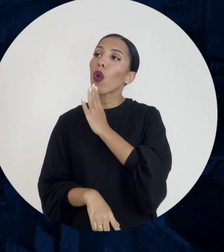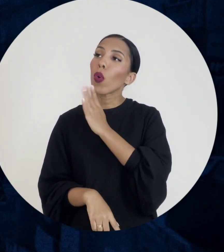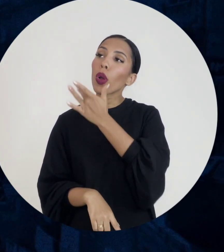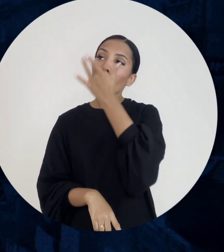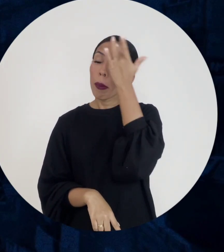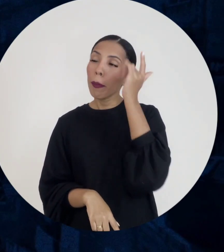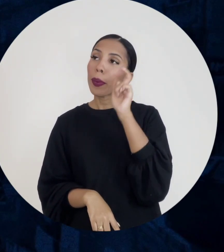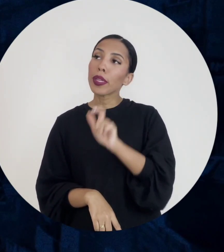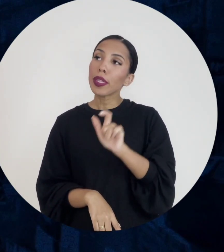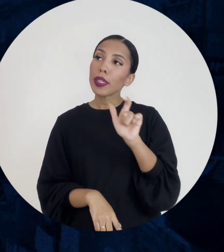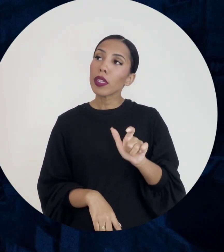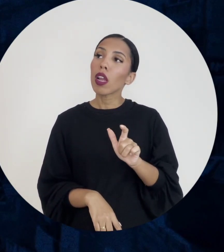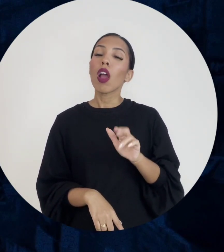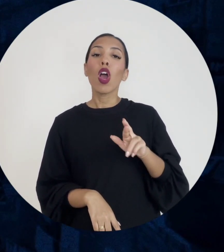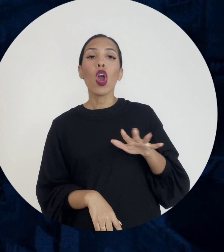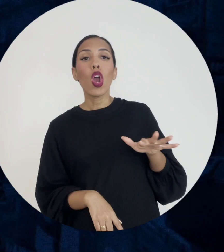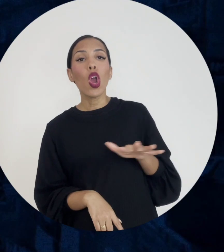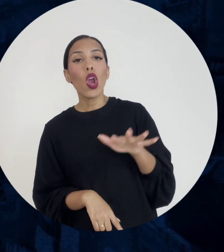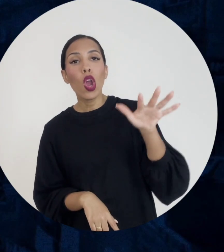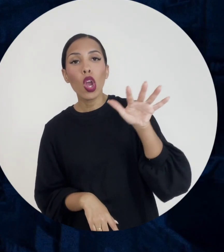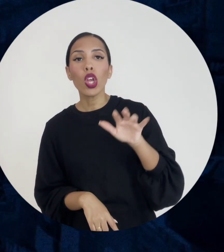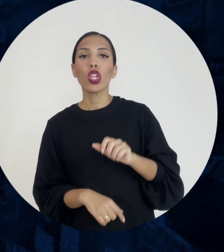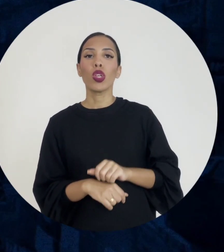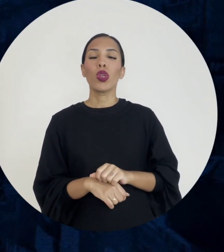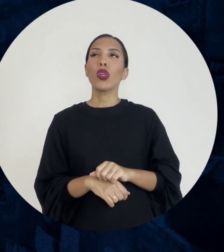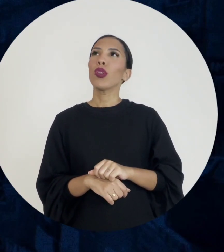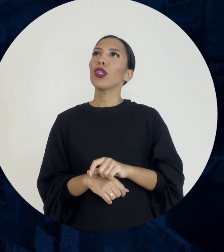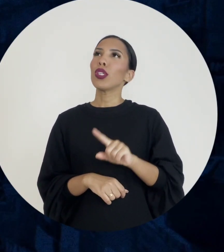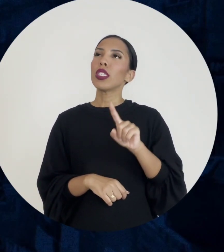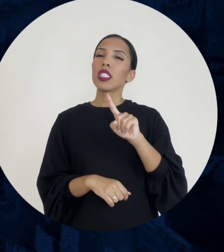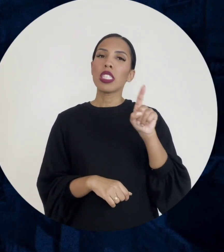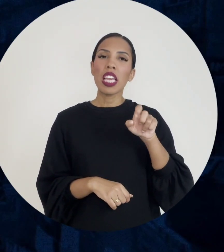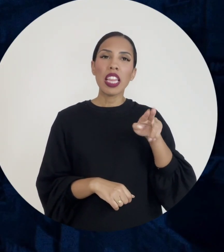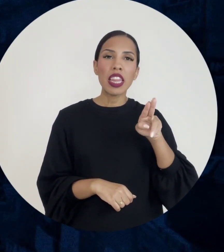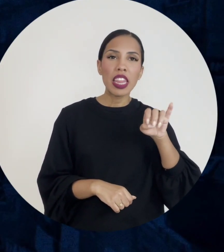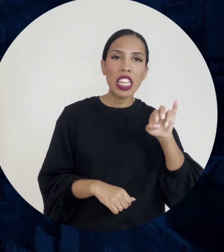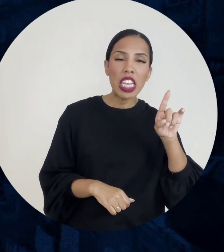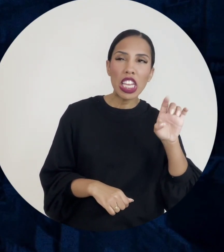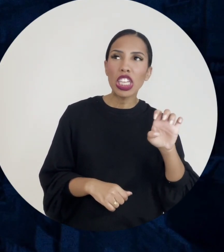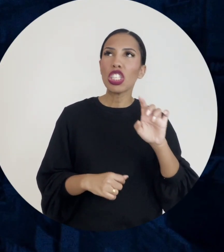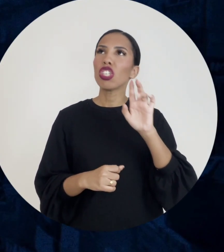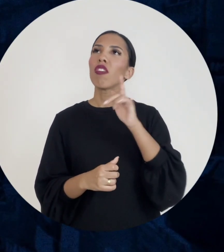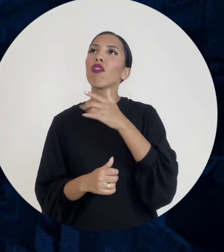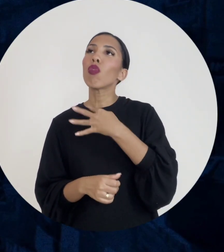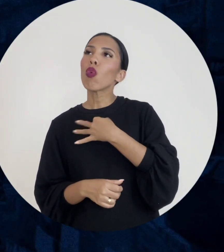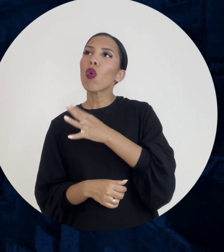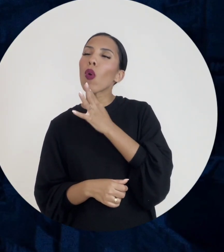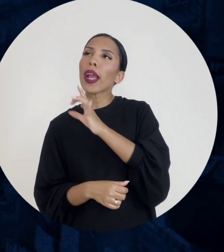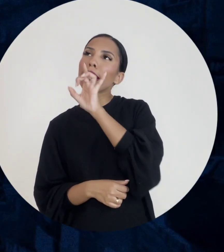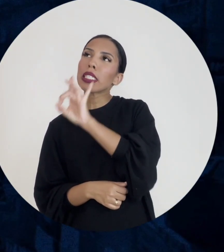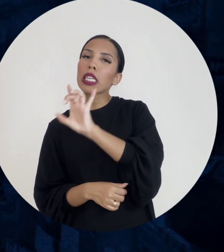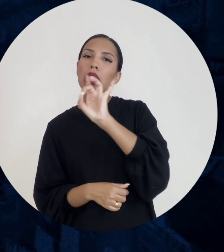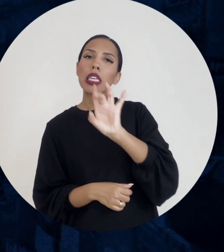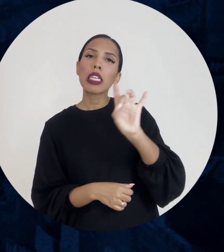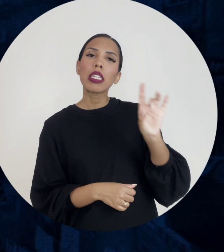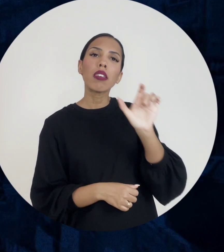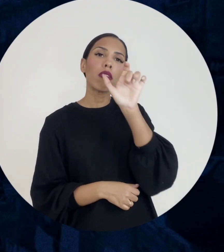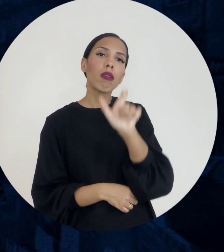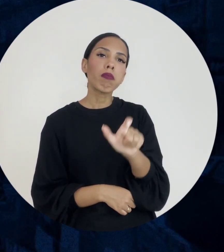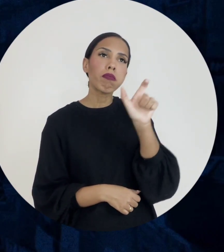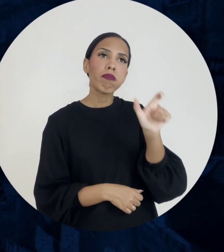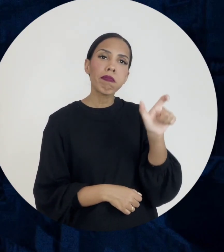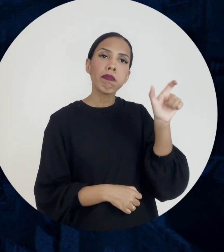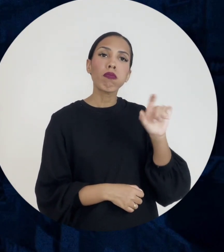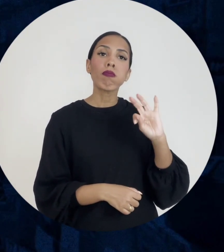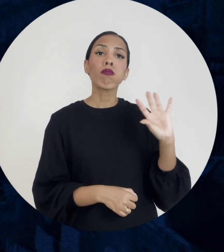seu Nestor, né, todas essas pessoas que Thierry, Martins,